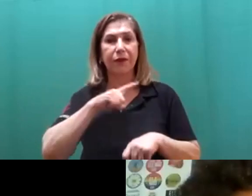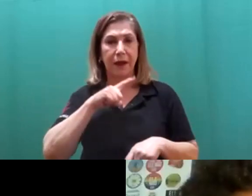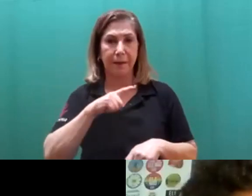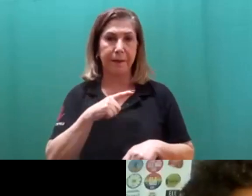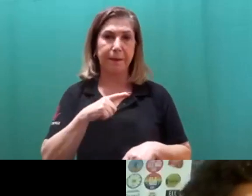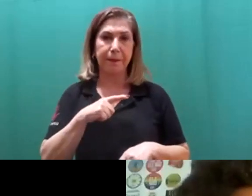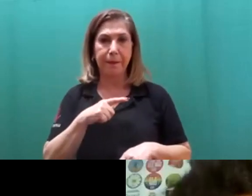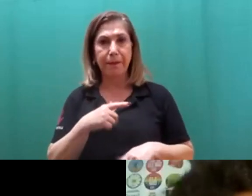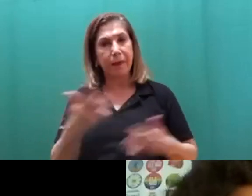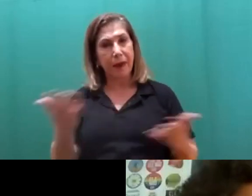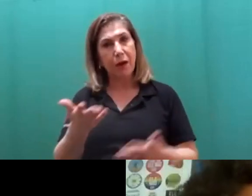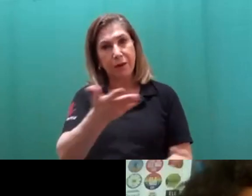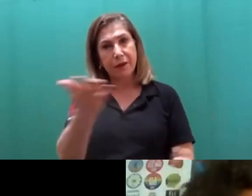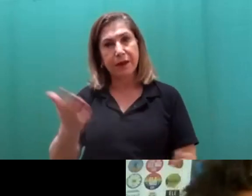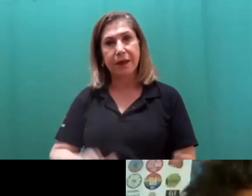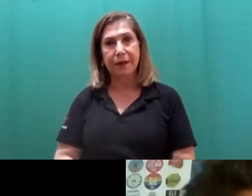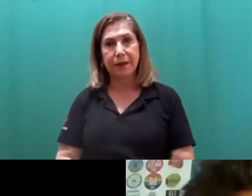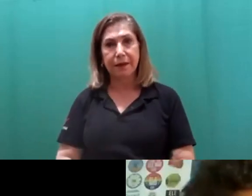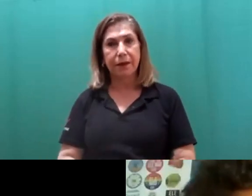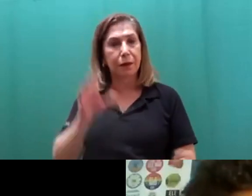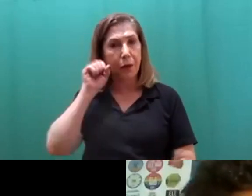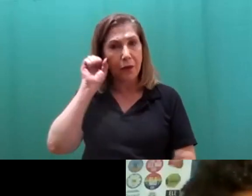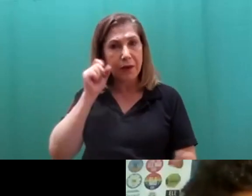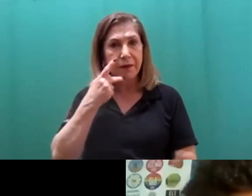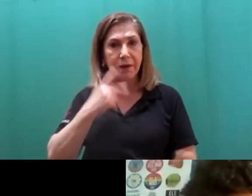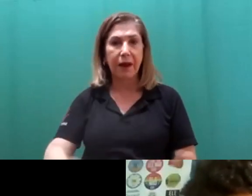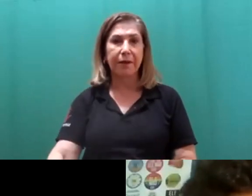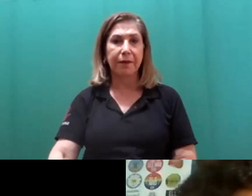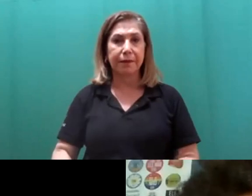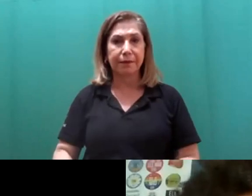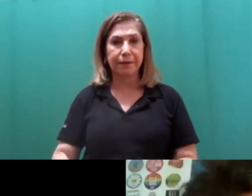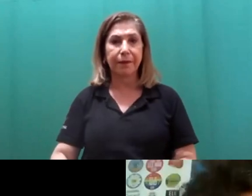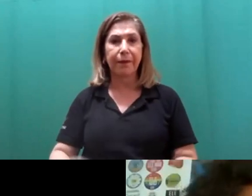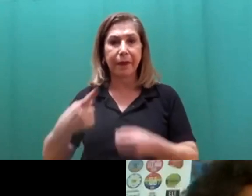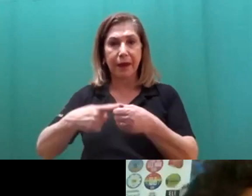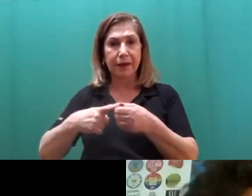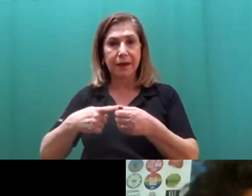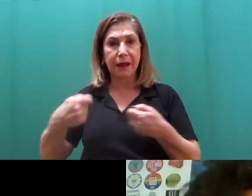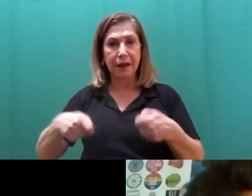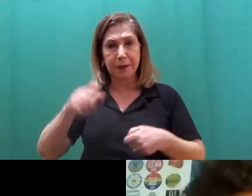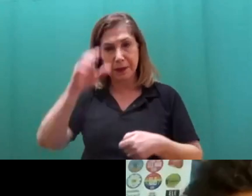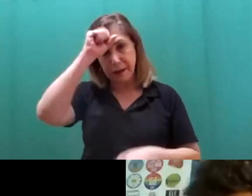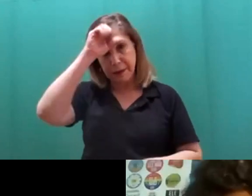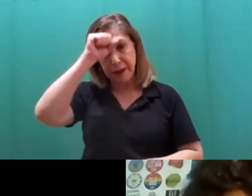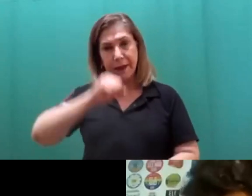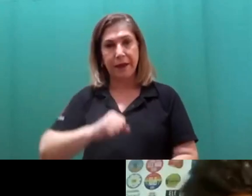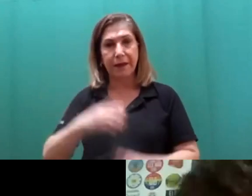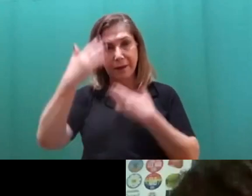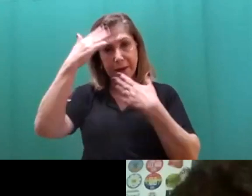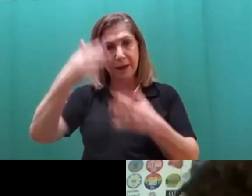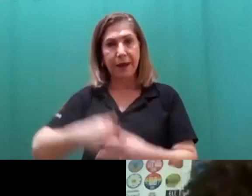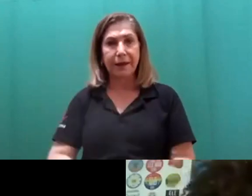universal. E jogo para vocês também, para ouvir vocês sobre essa questão da cidade que eu preciso aprender também. Muito